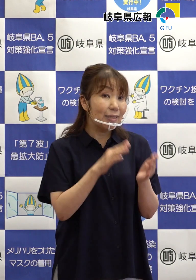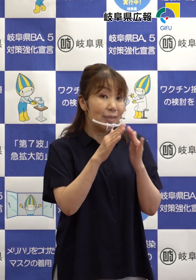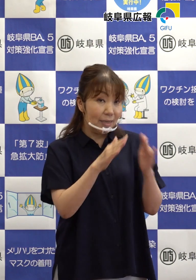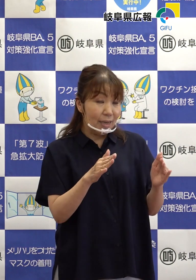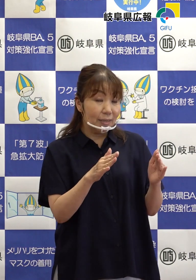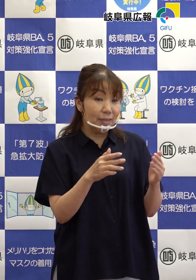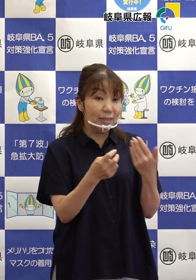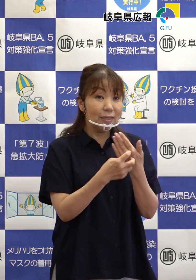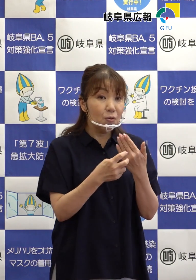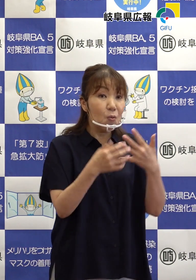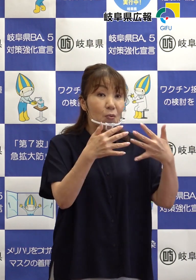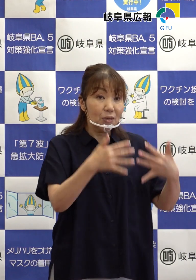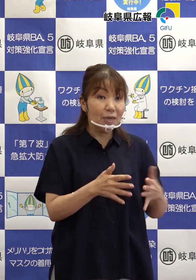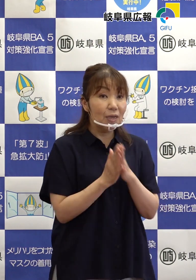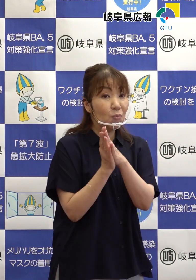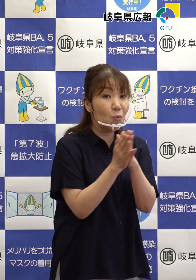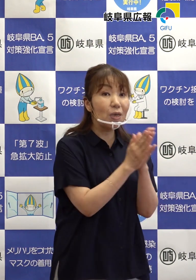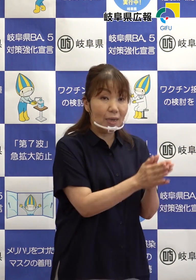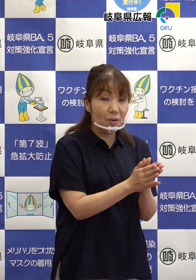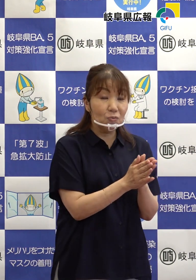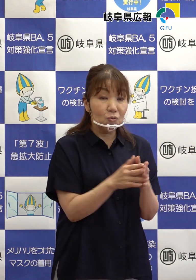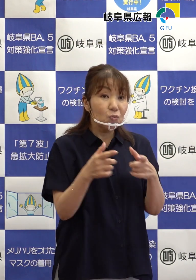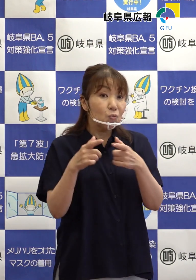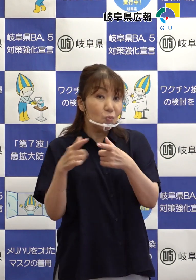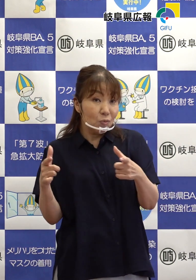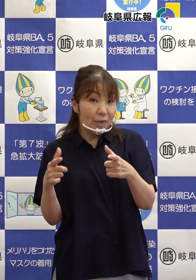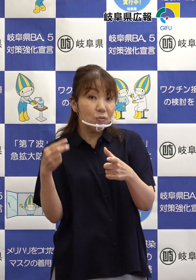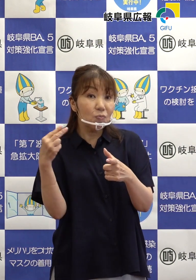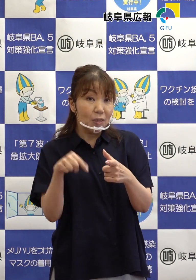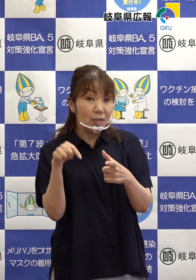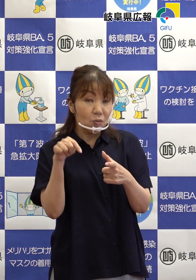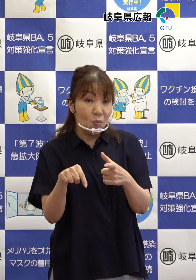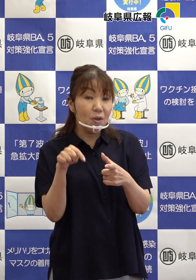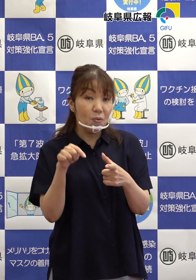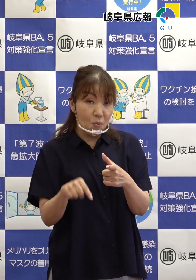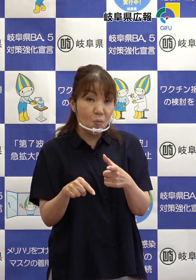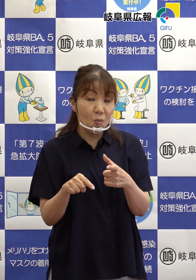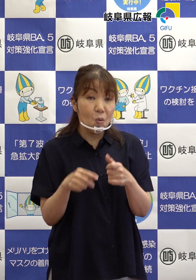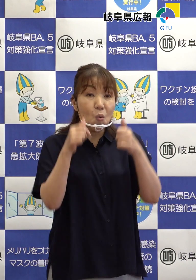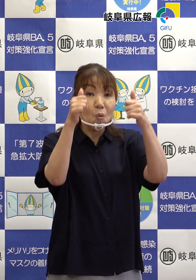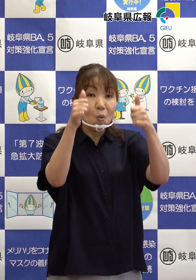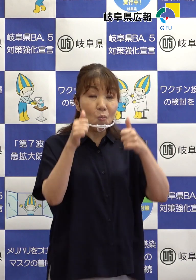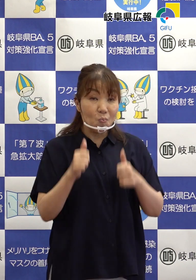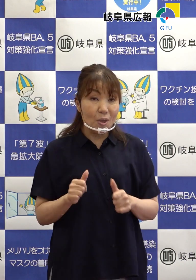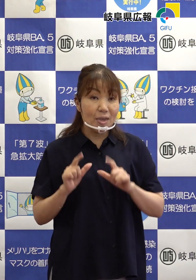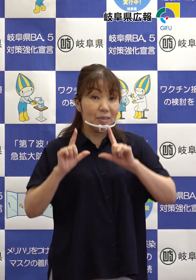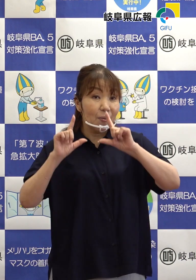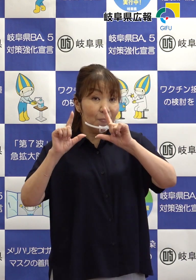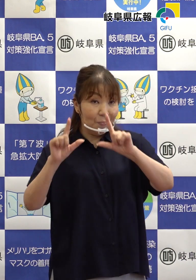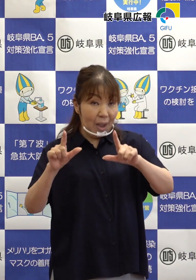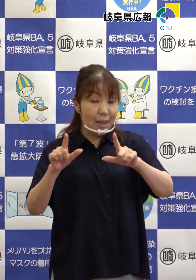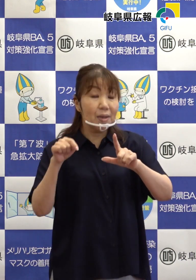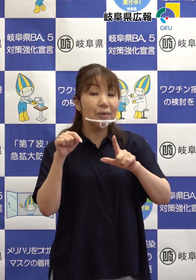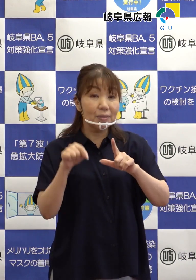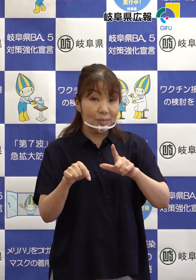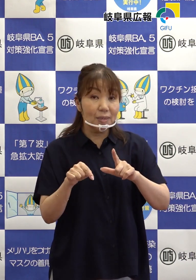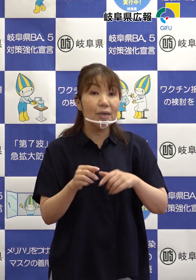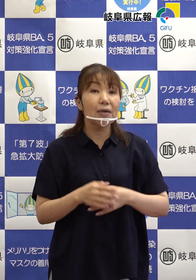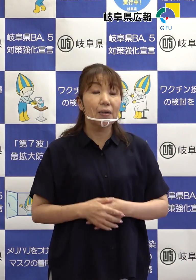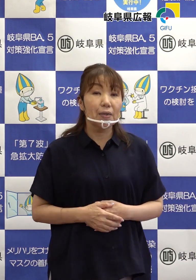にもお願いをするということで一方で増やしさらにそれはですねホームページで公表して